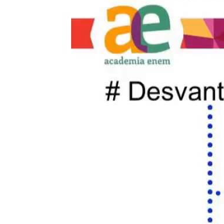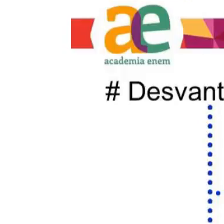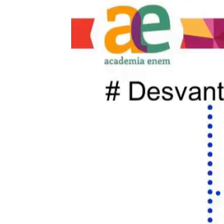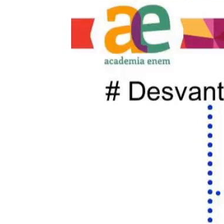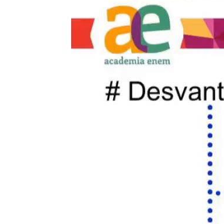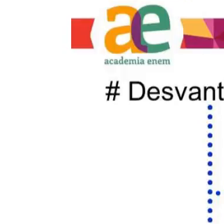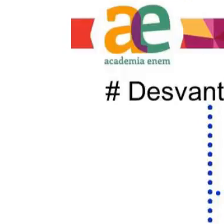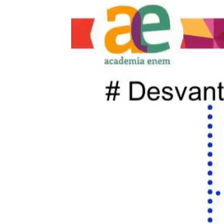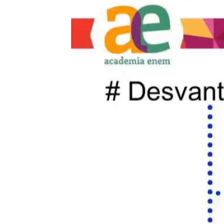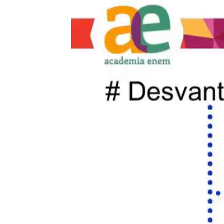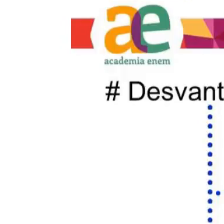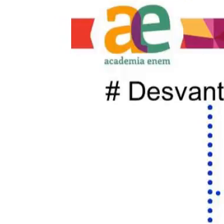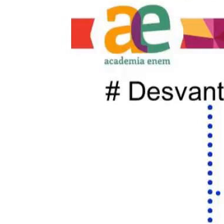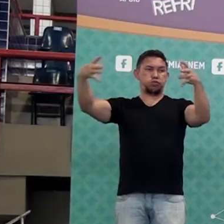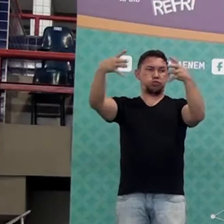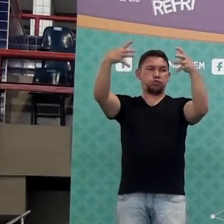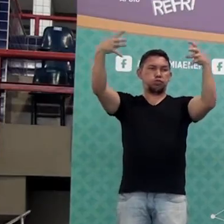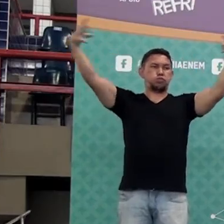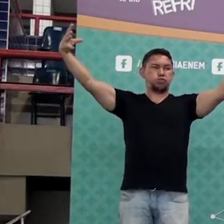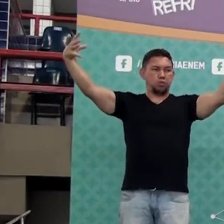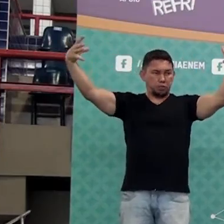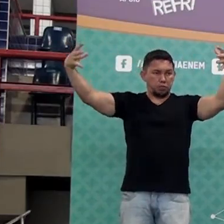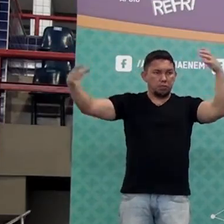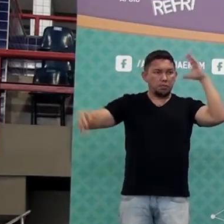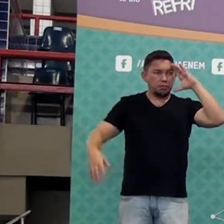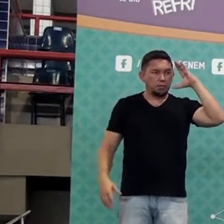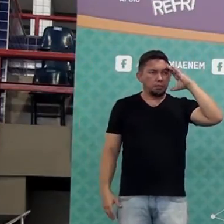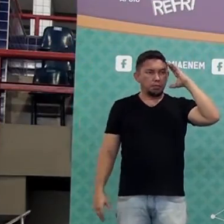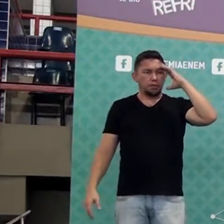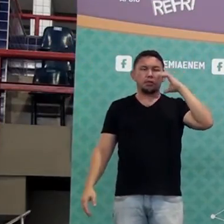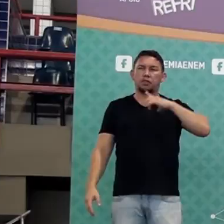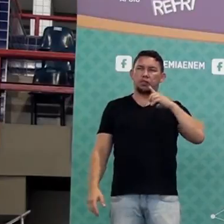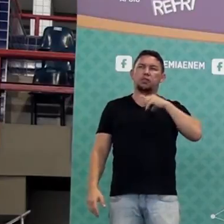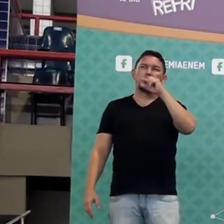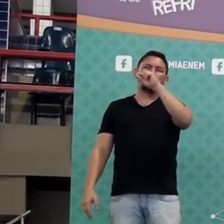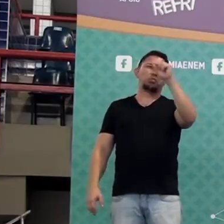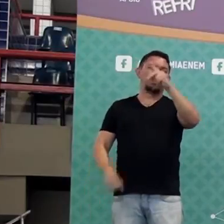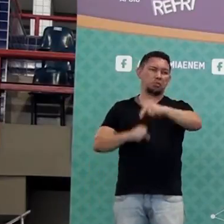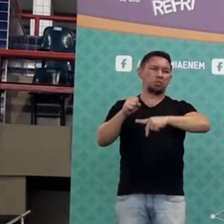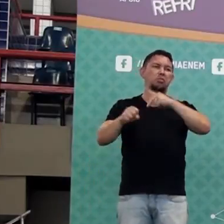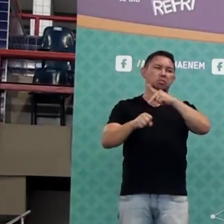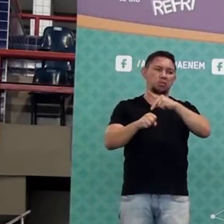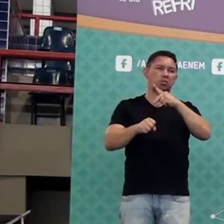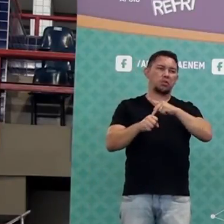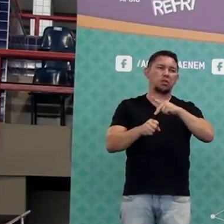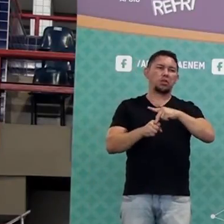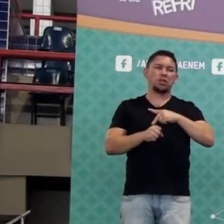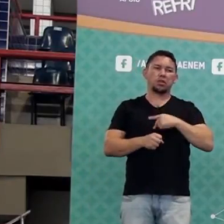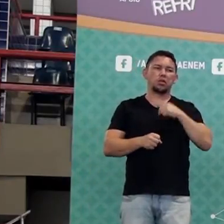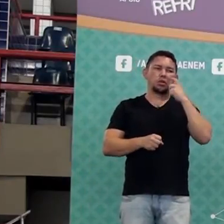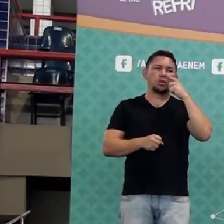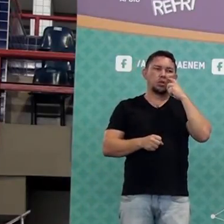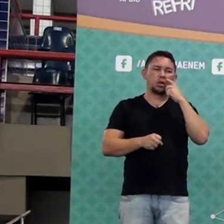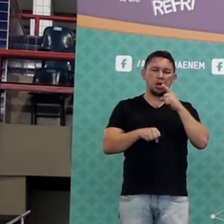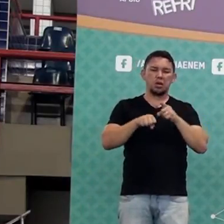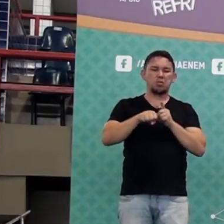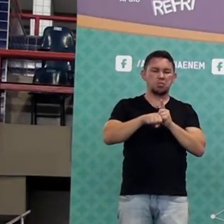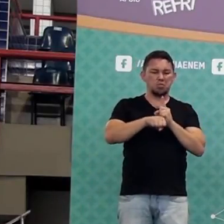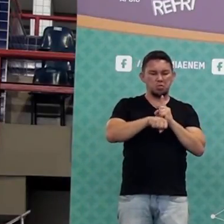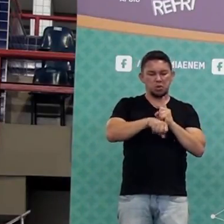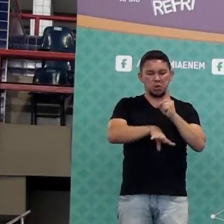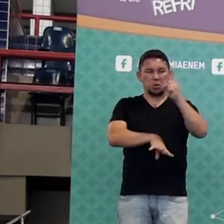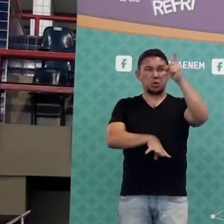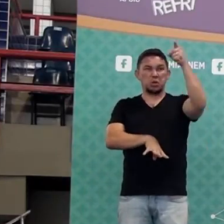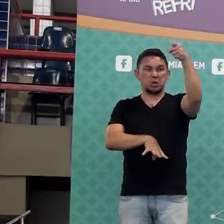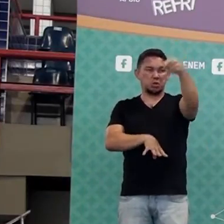de fins bélicos, tá? A gente sabe que tem países que têm armas nucleares, né? Quem são os